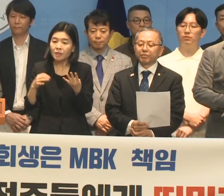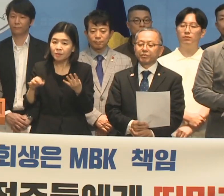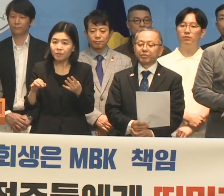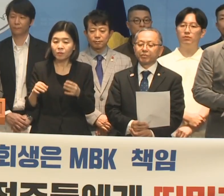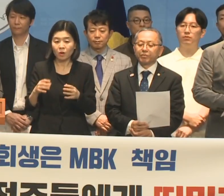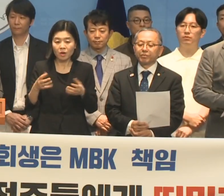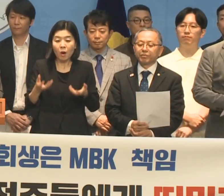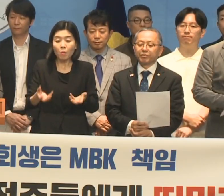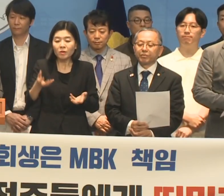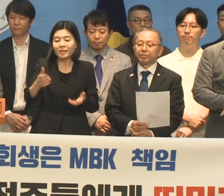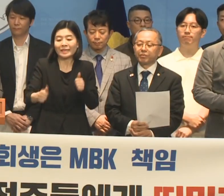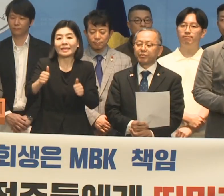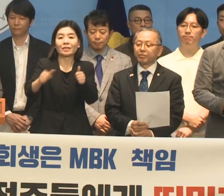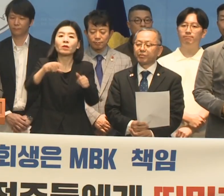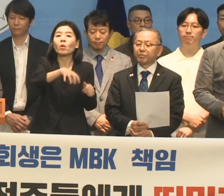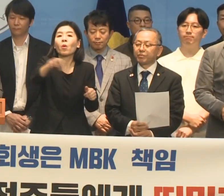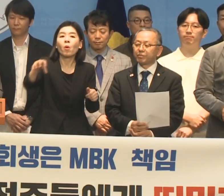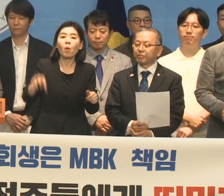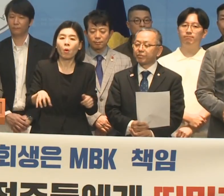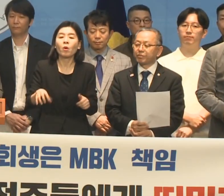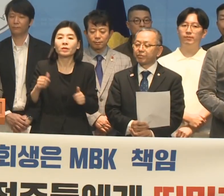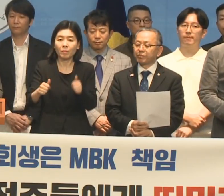점주님들 참석하셨습니다.